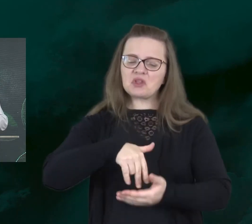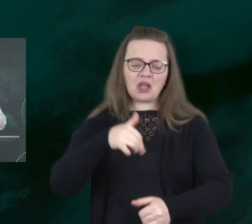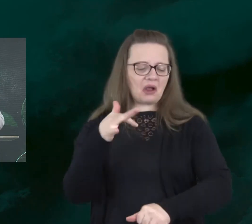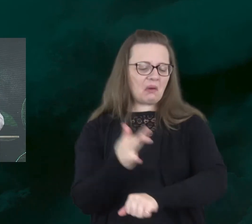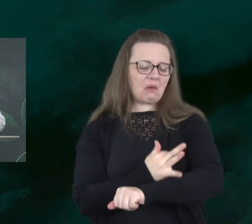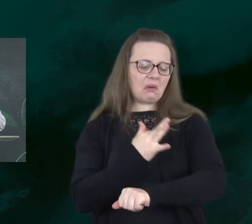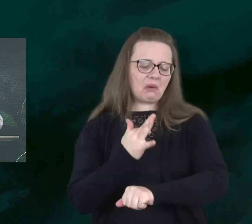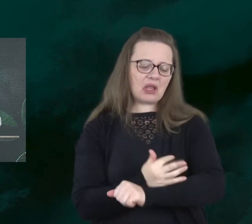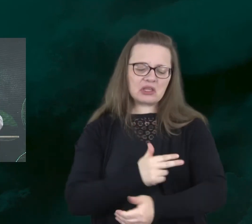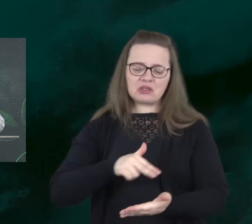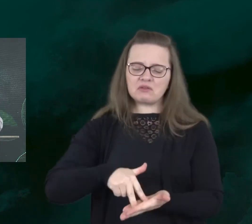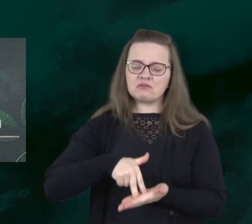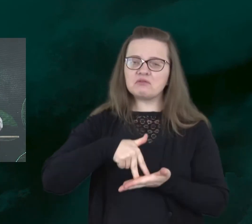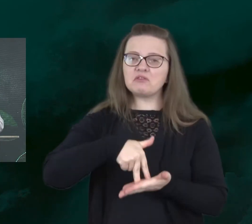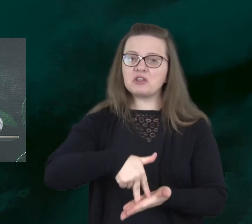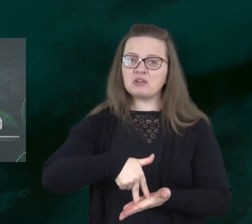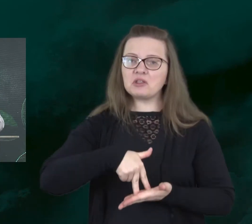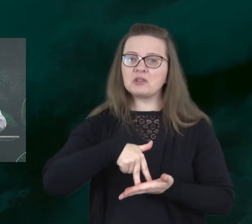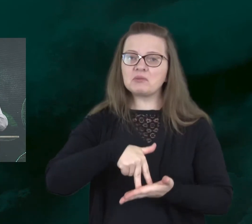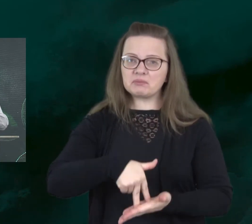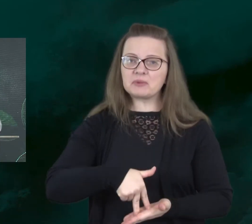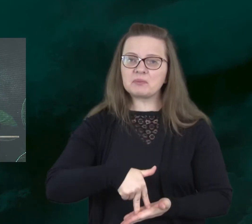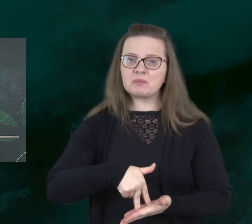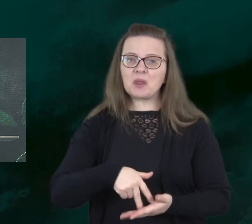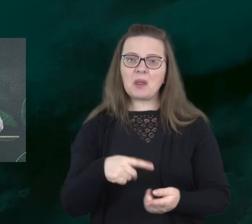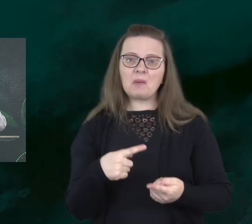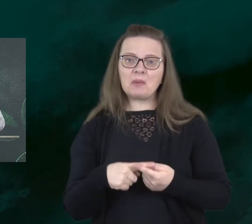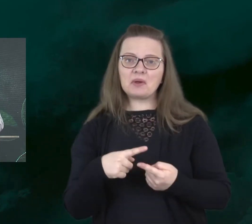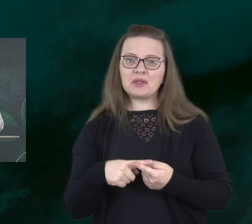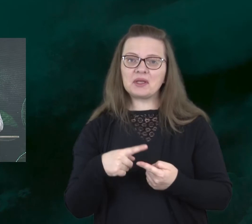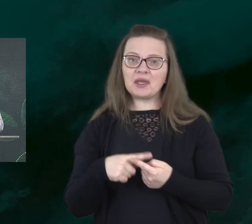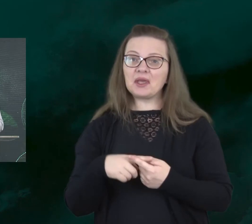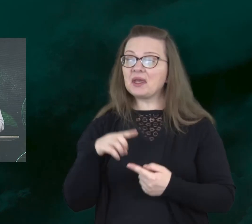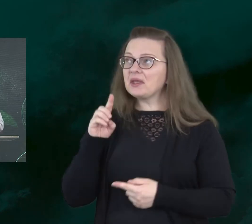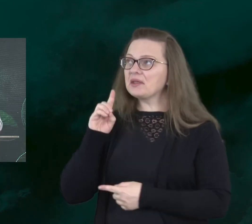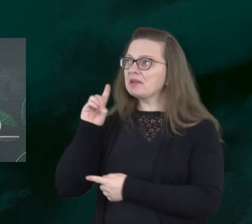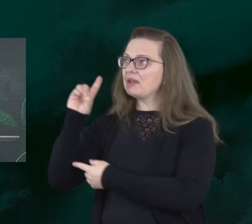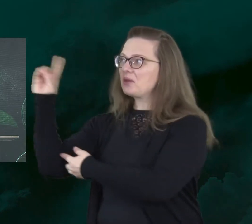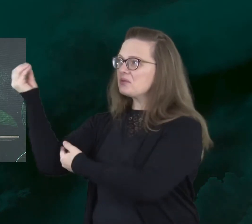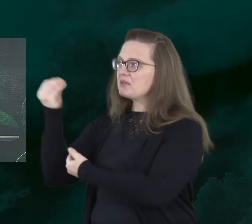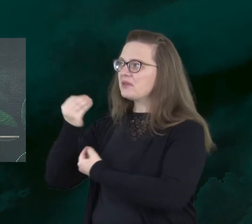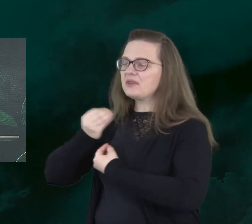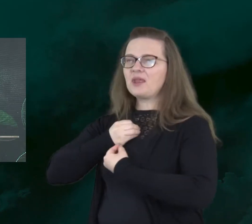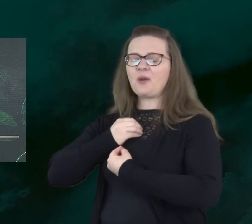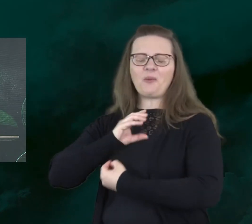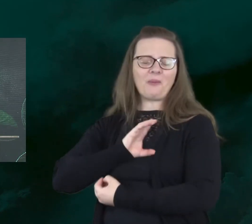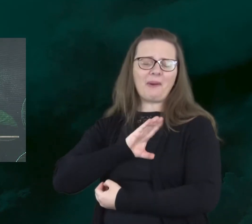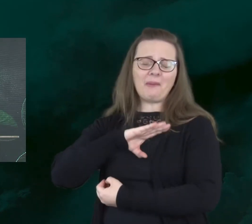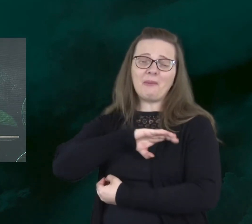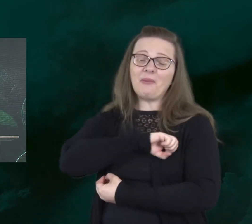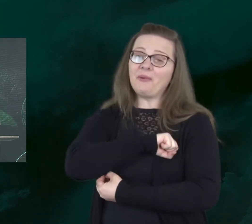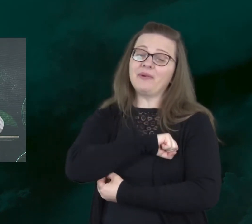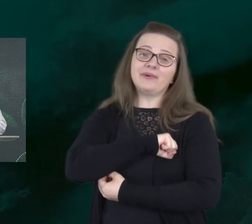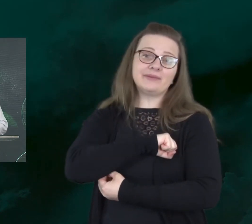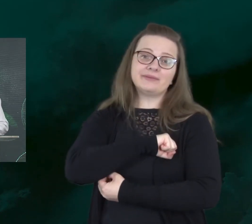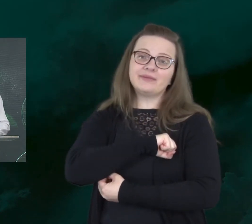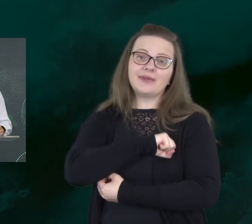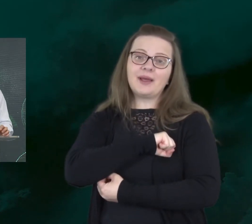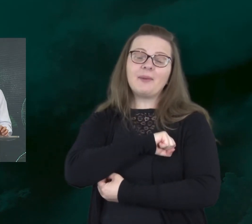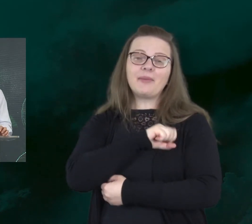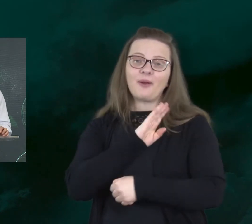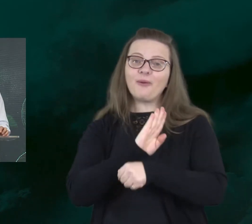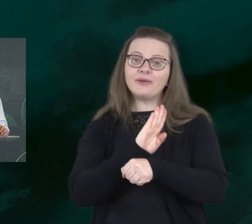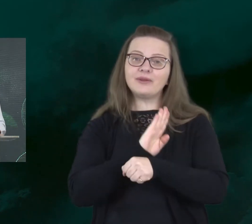relação que Deus criou ali, um amor muito forte entre a mãe e o bebê. Então, a Tessalonicense, ele fala a